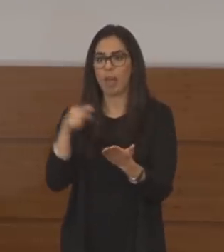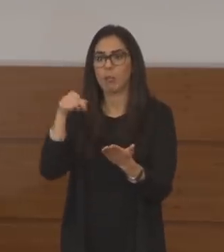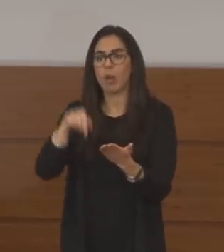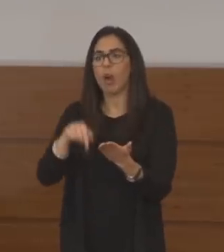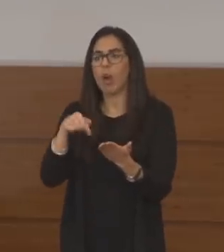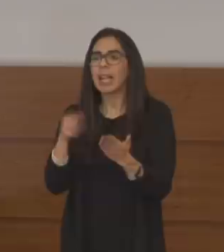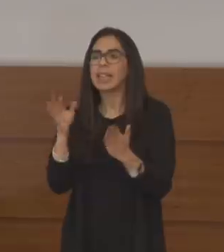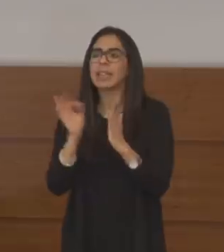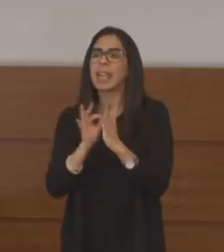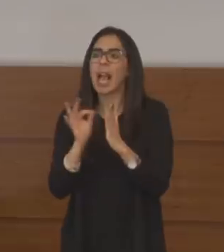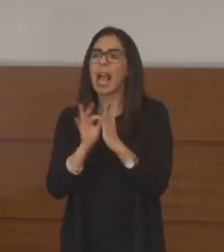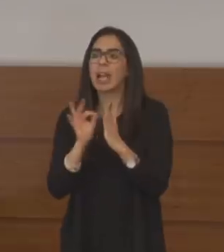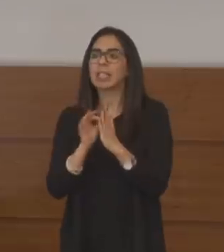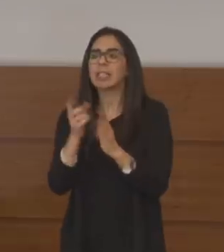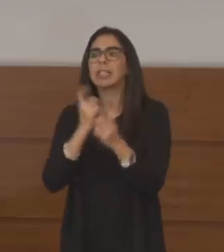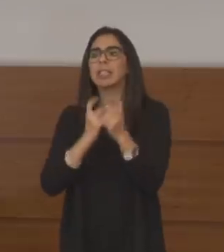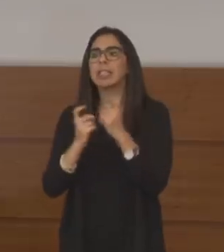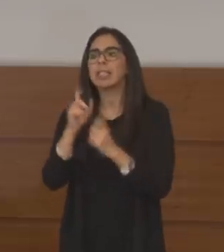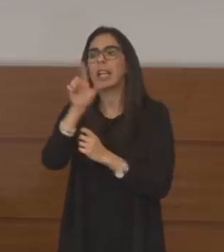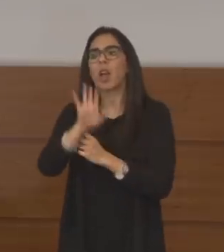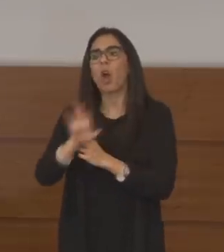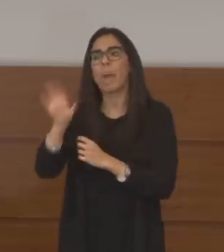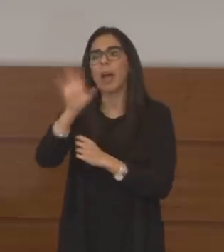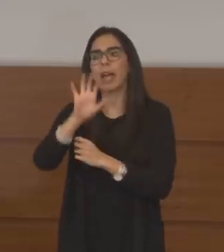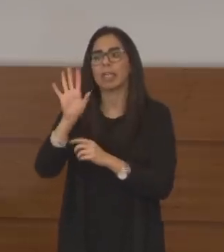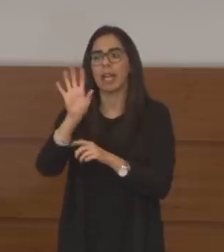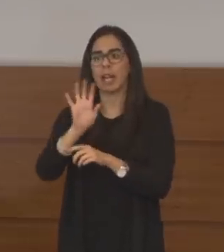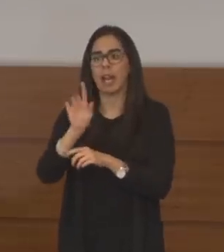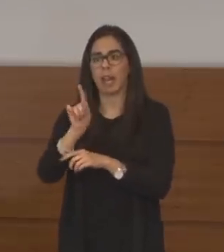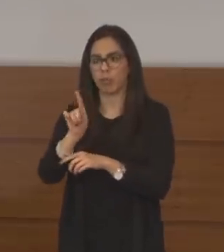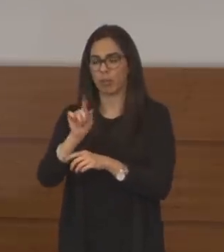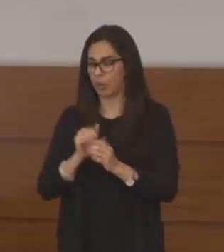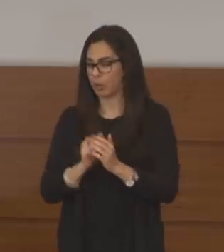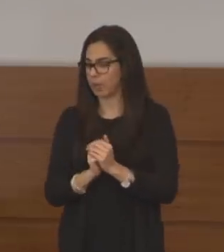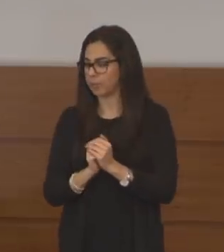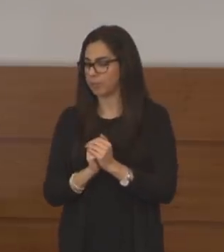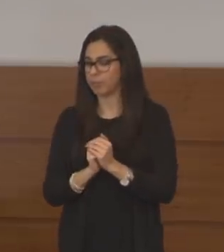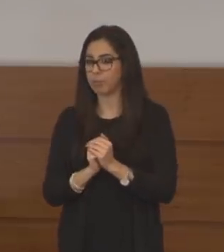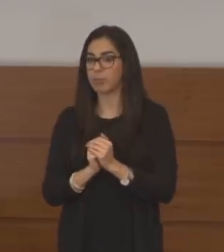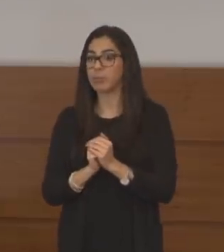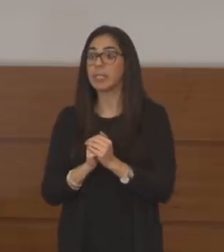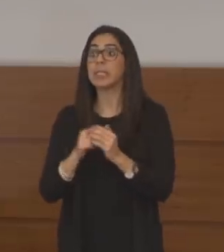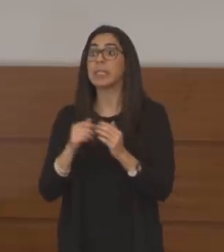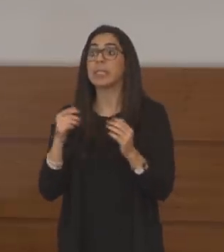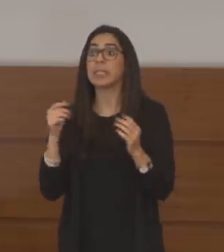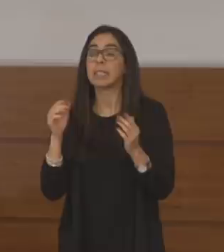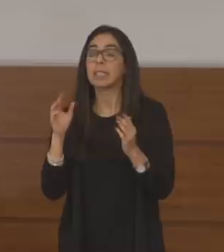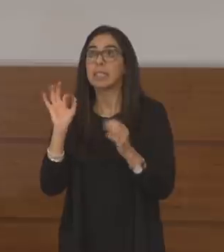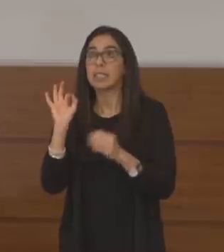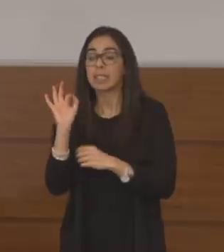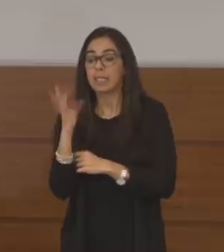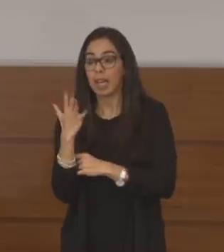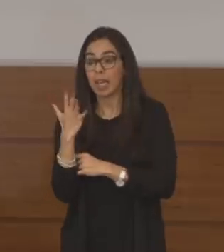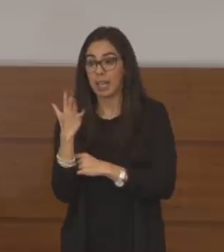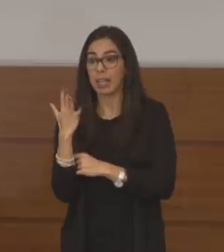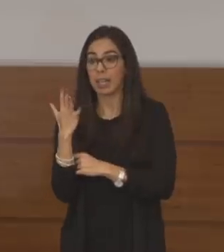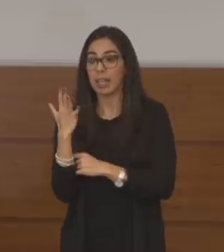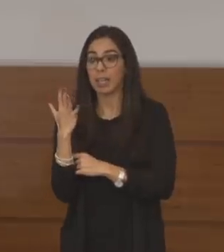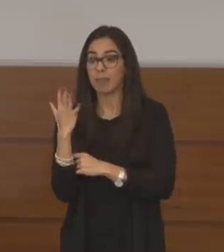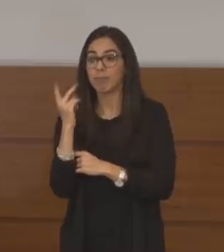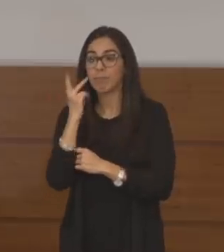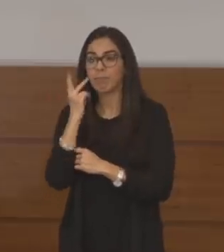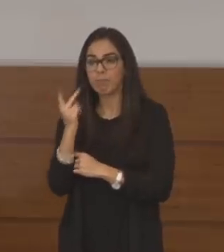regione lombardia per la verità il dato se teniamo conto dei